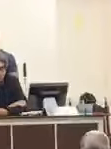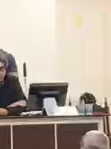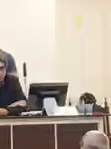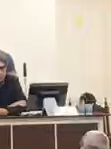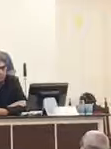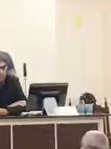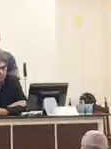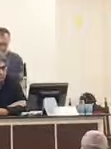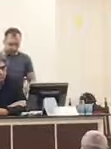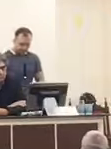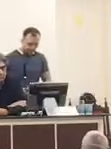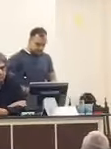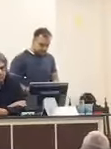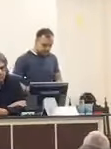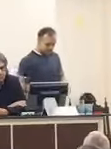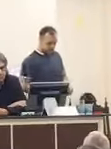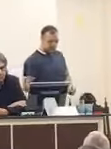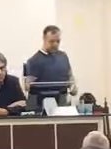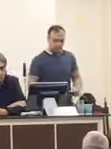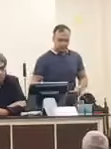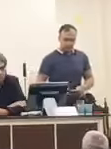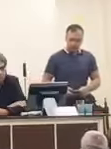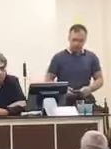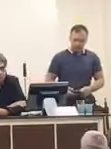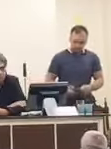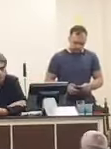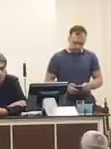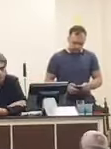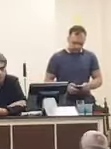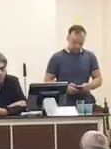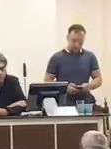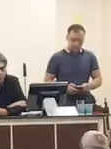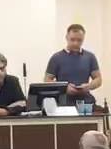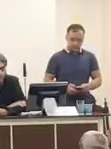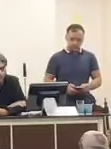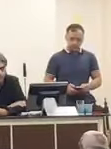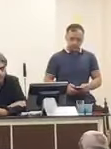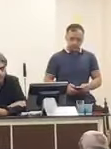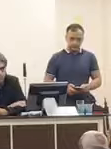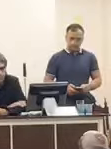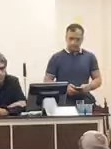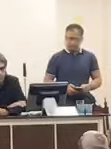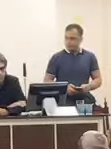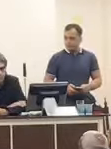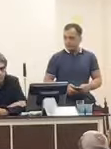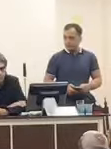Brasil. Solicita não deu certo a execução dos hinos. A leitura do texto da Bíblia.